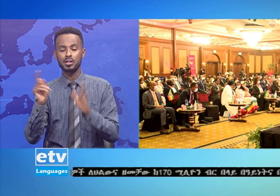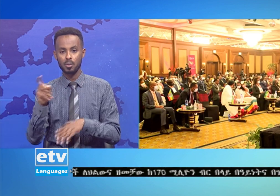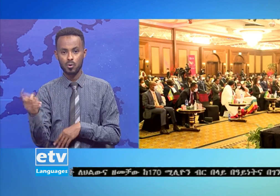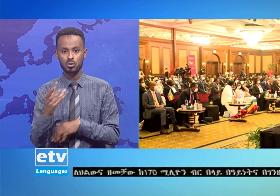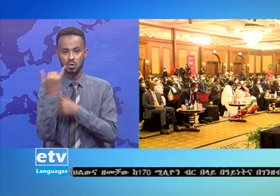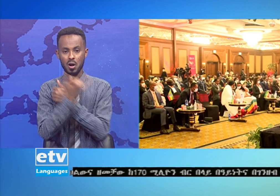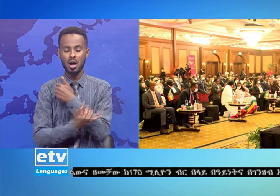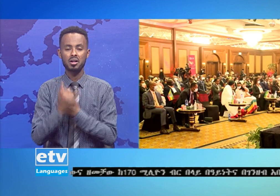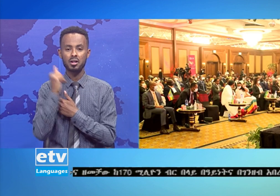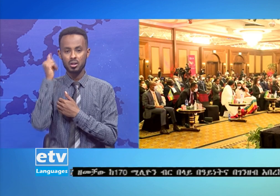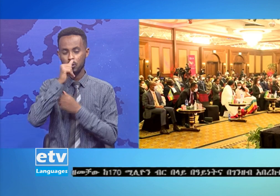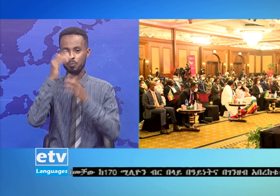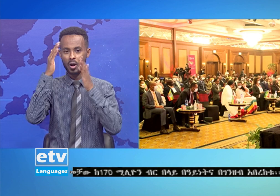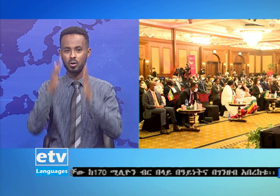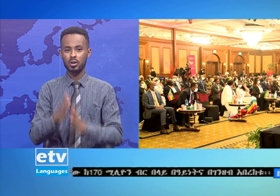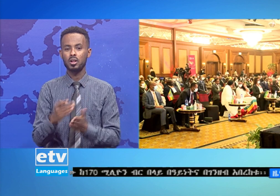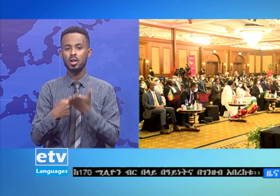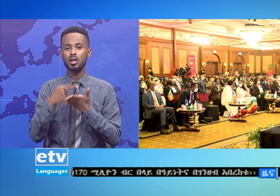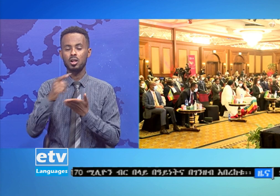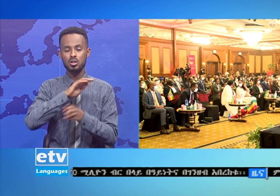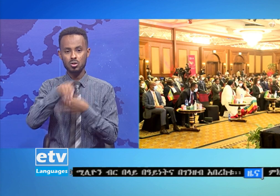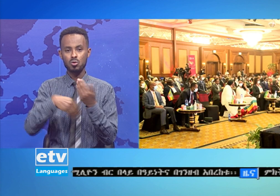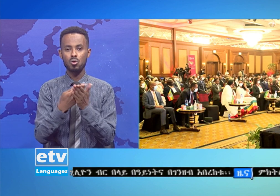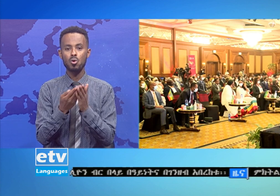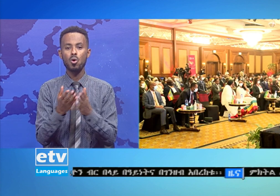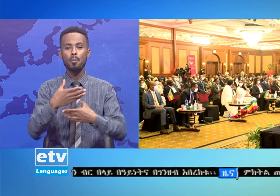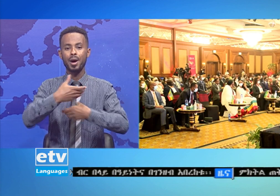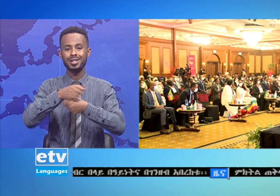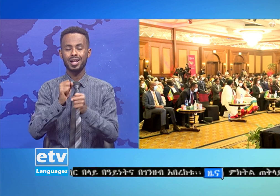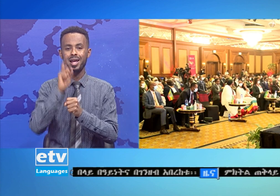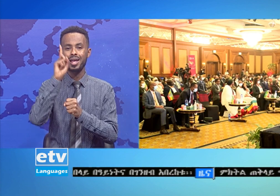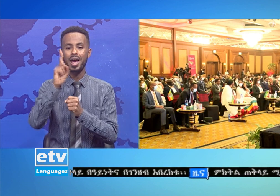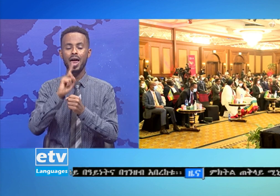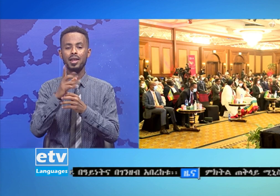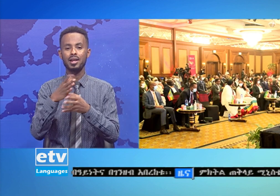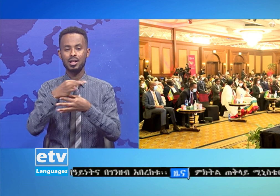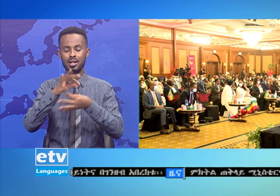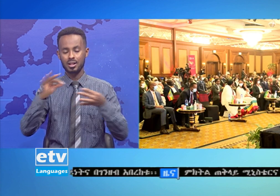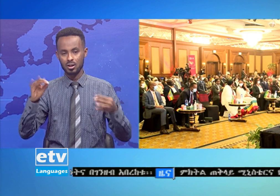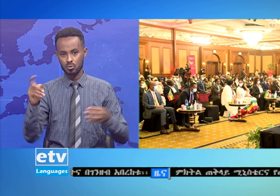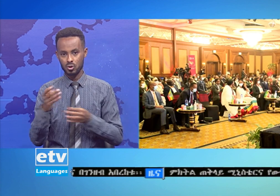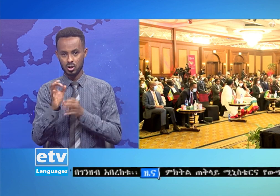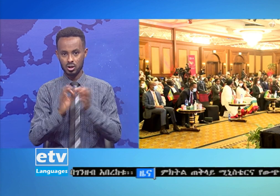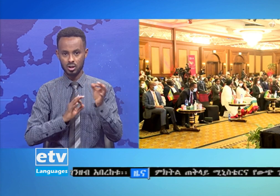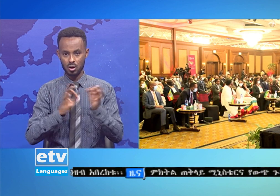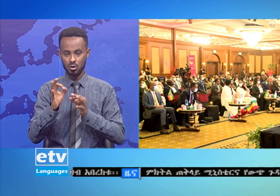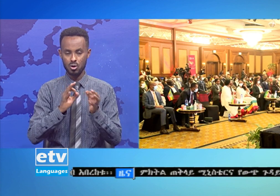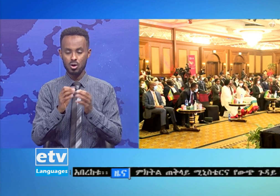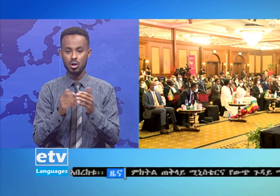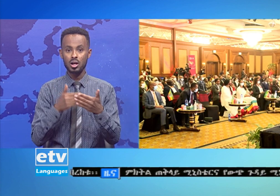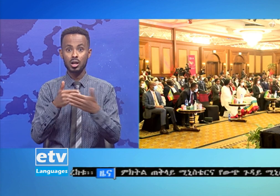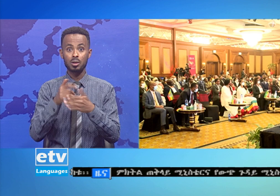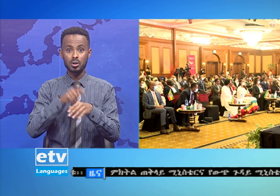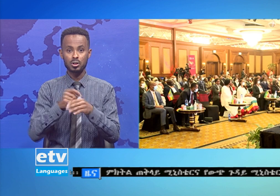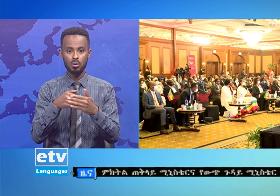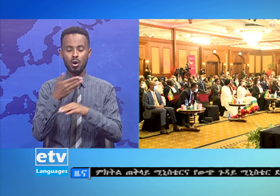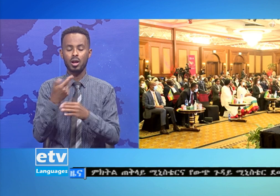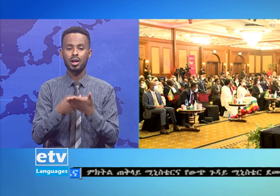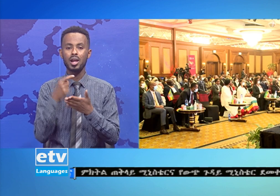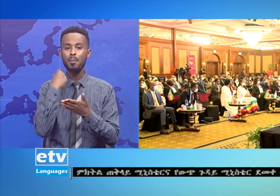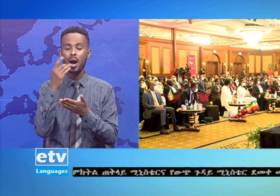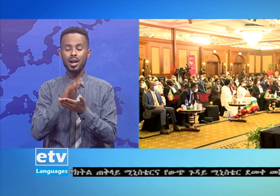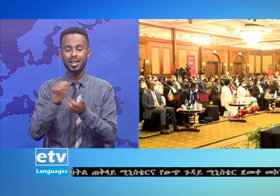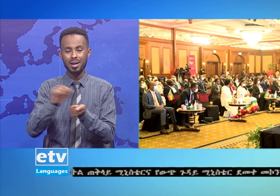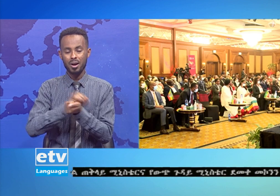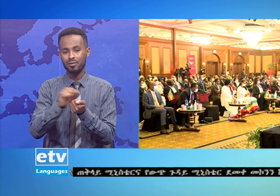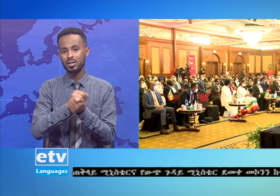በሆነች ሀገር ኢትዮጵያዊነት የእነዚህ ሁሉ ማሰሪያ የአንድነት ጥለት መሆኑን ይገልጻሉ። ከቅርብ ጊዜ ወዲህ ይህንን ማንነት